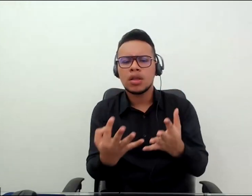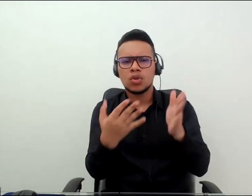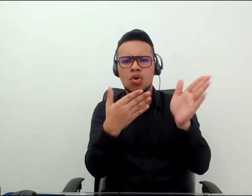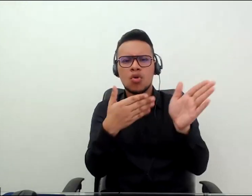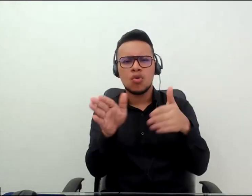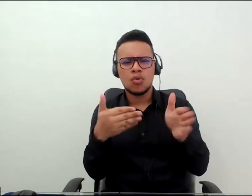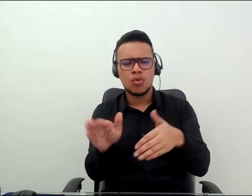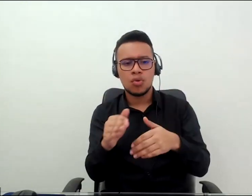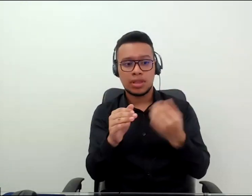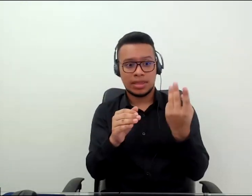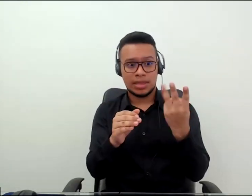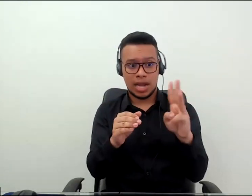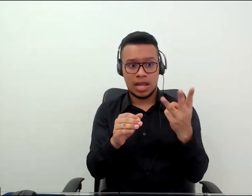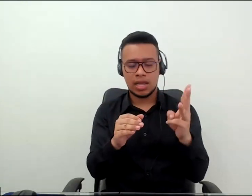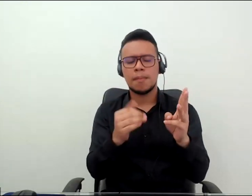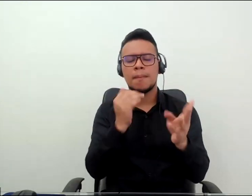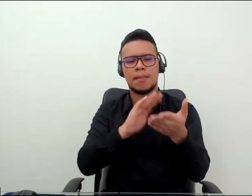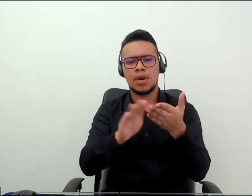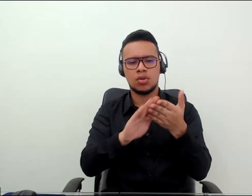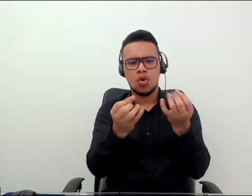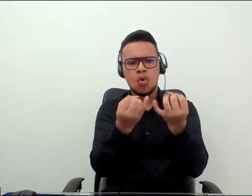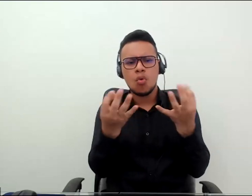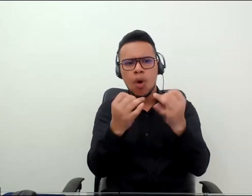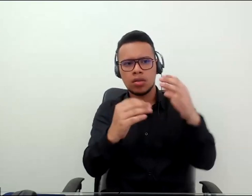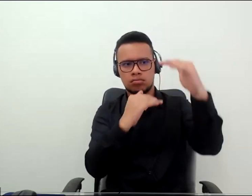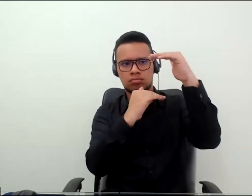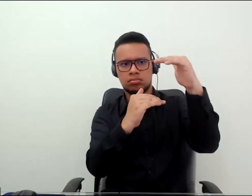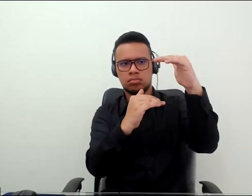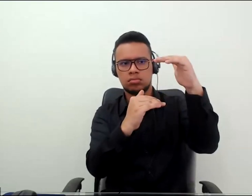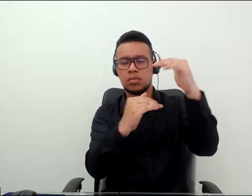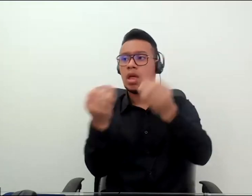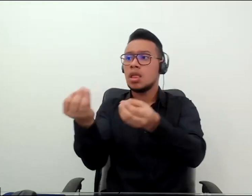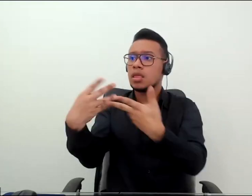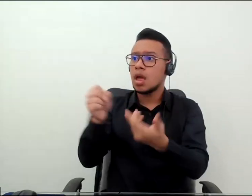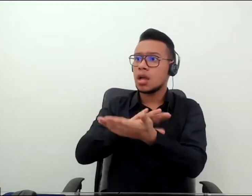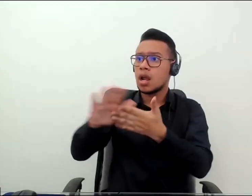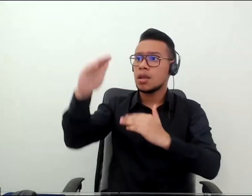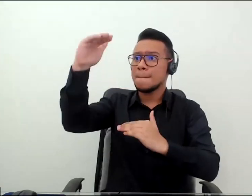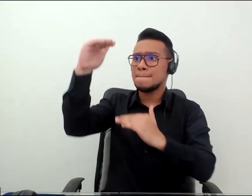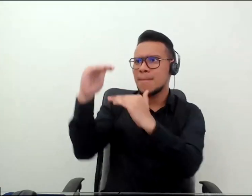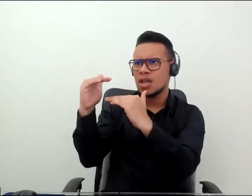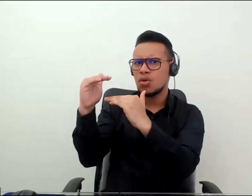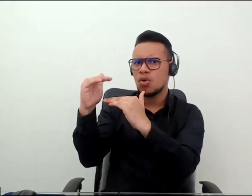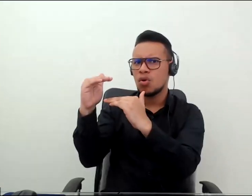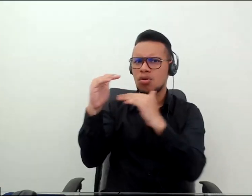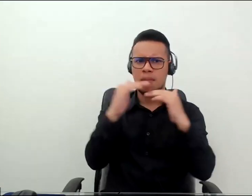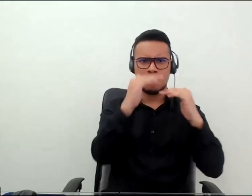129 si son 149 qué avances hay ahí en en esa concertación ingeniero